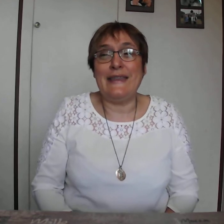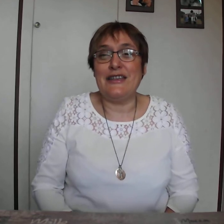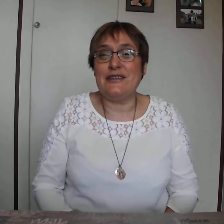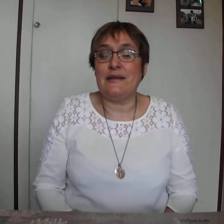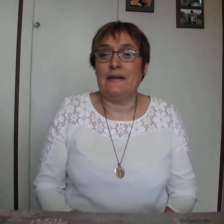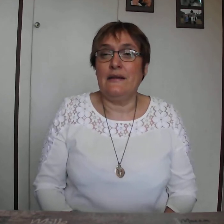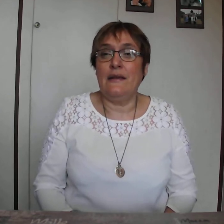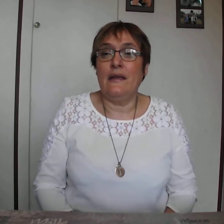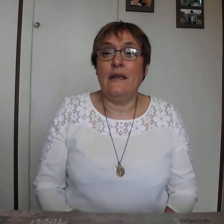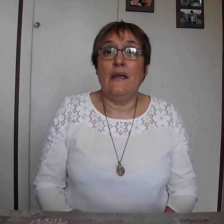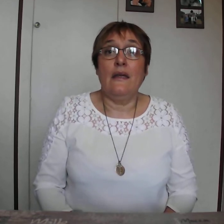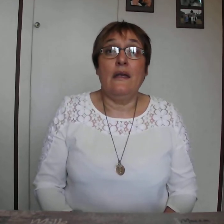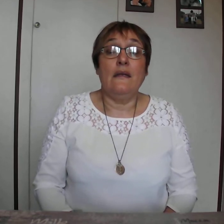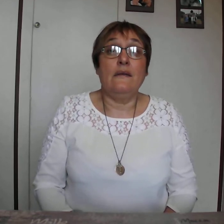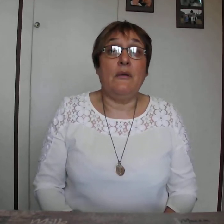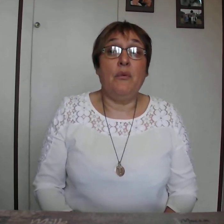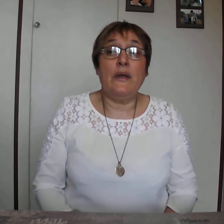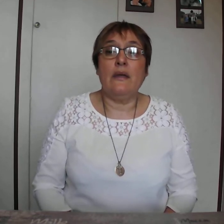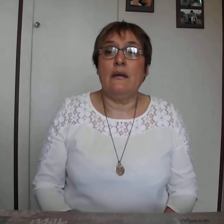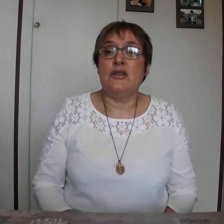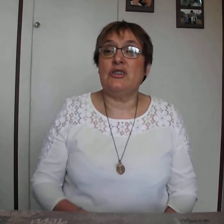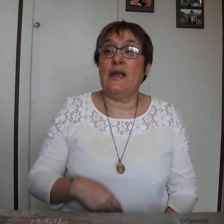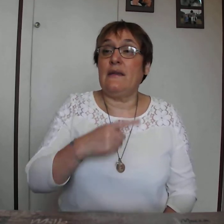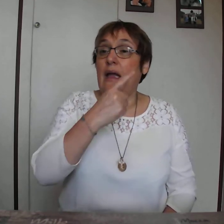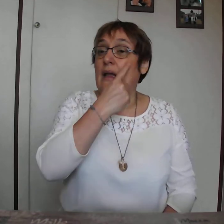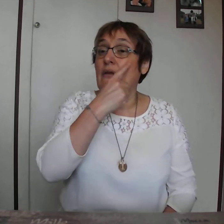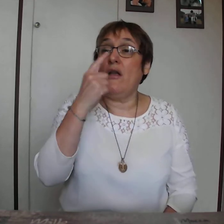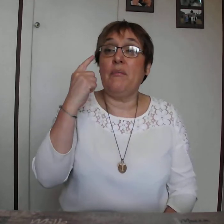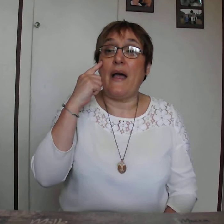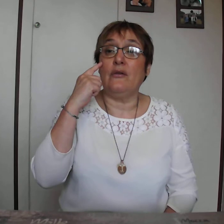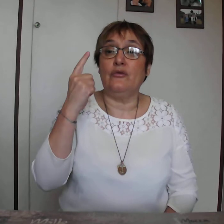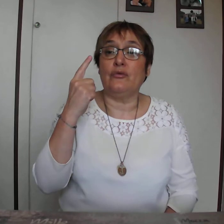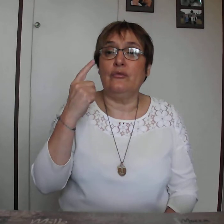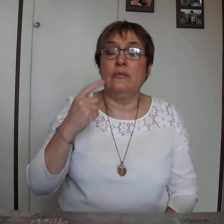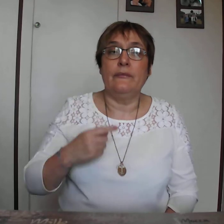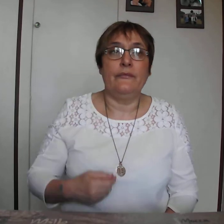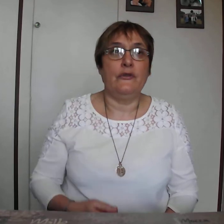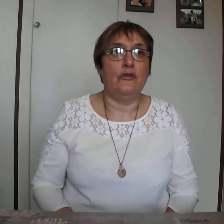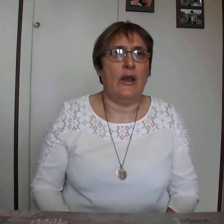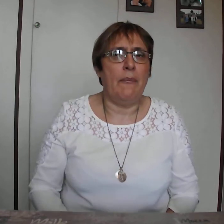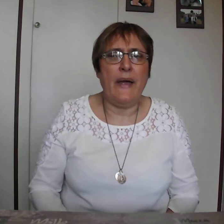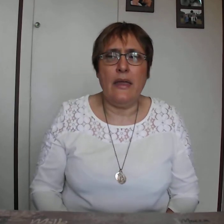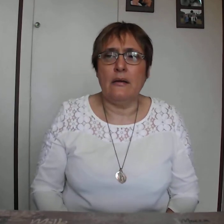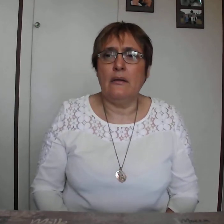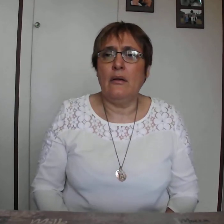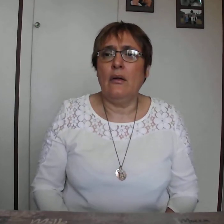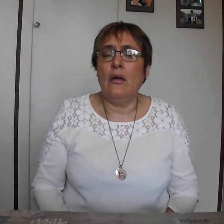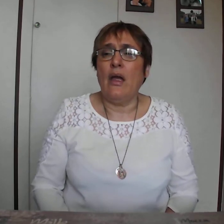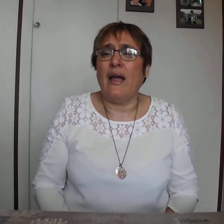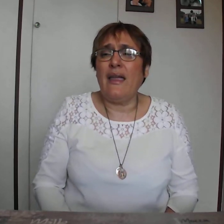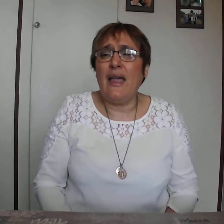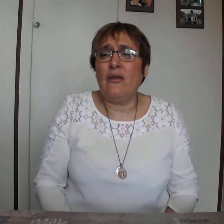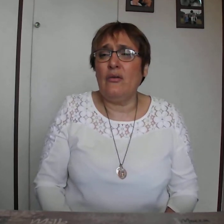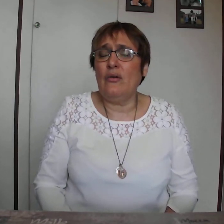détache. Tipouic jette un œil par le trou. De la paille. Rien que de la